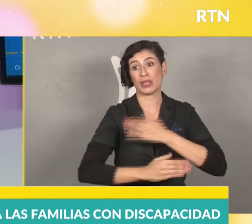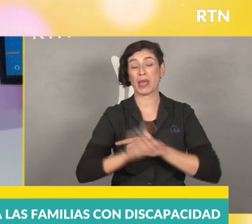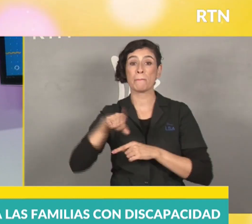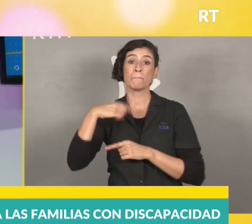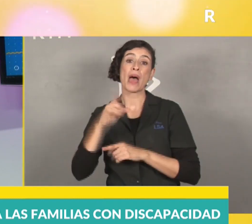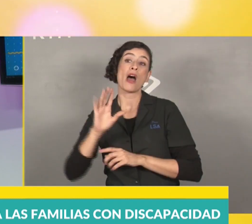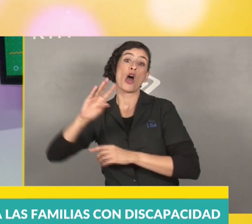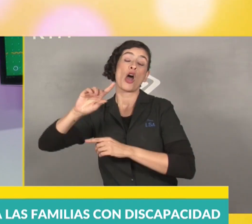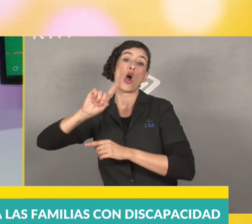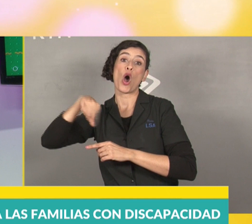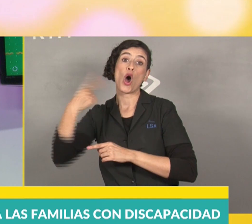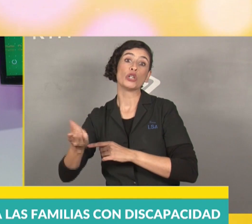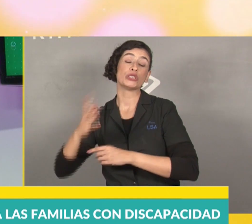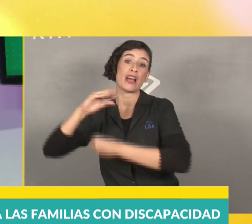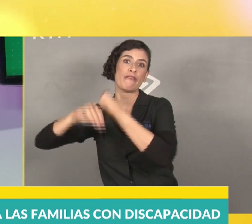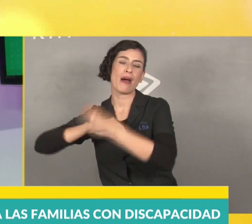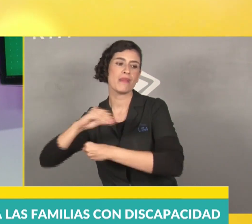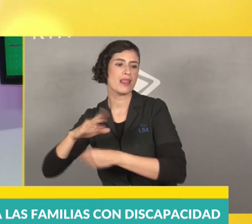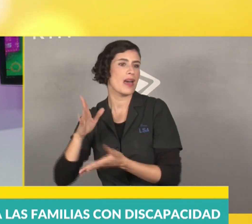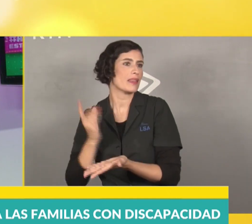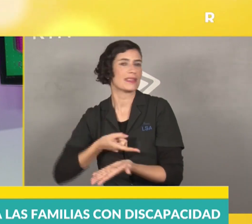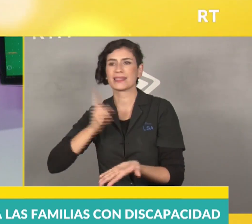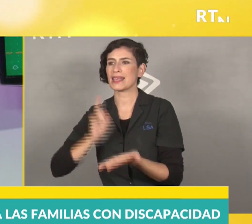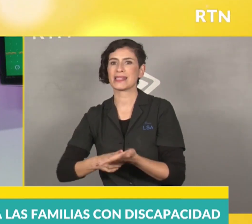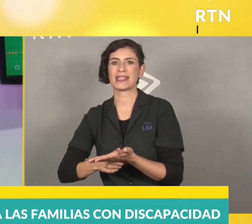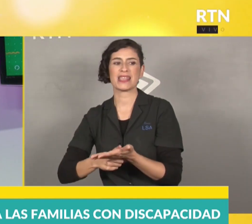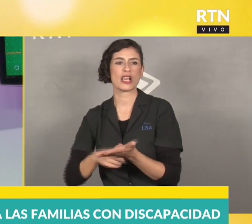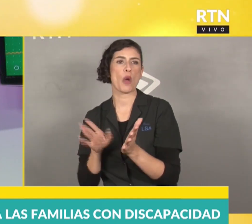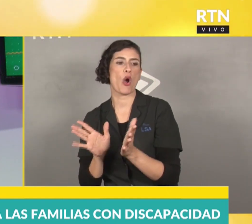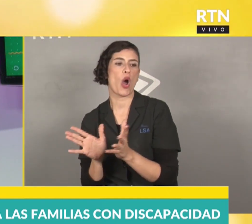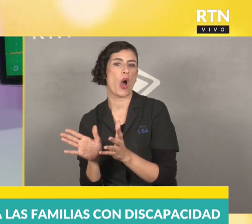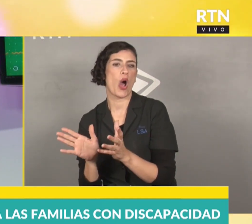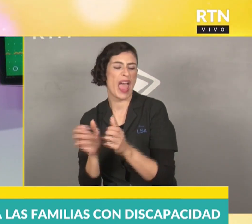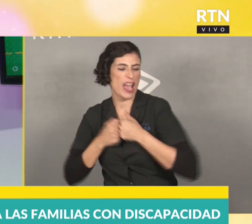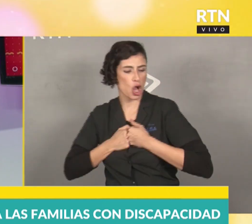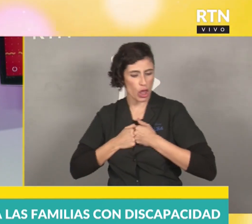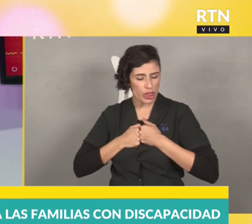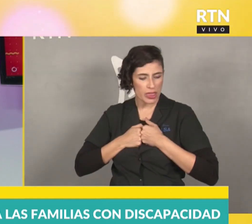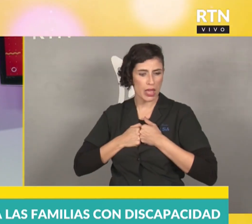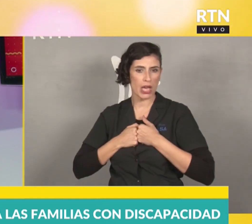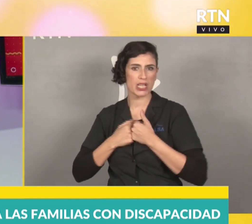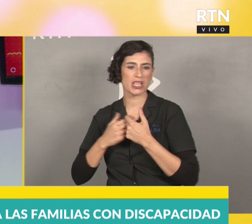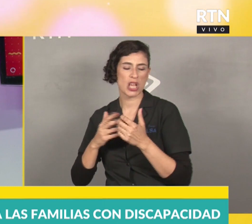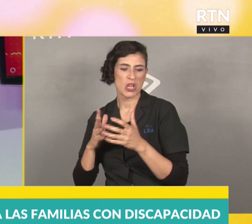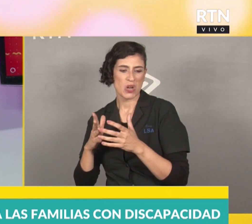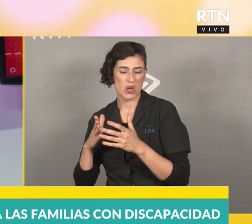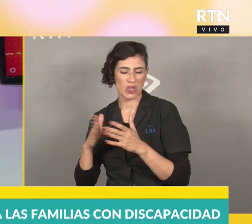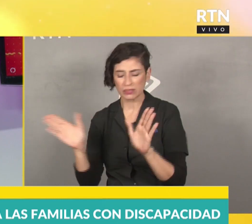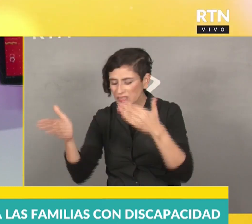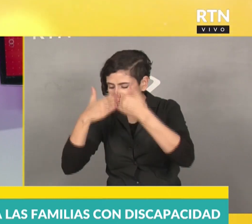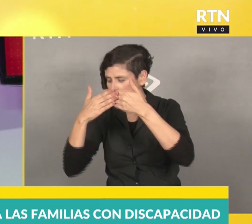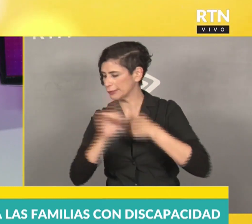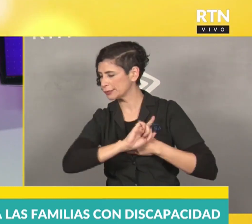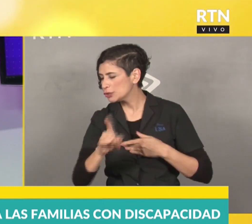familias que deciden negar o esconder o maltratar a sus hijos porque tienen una